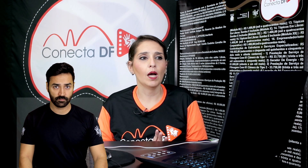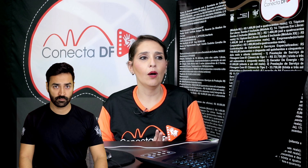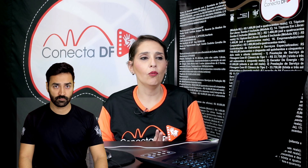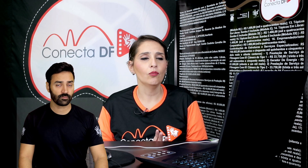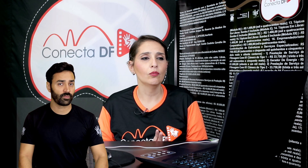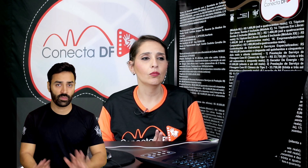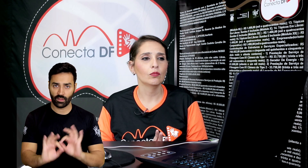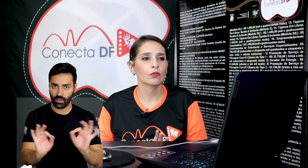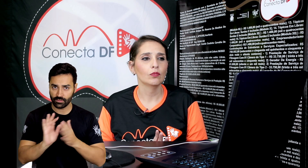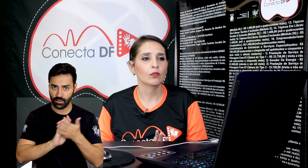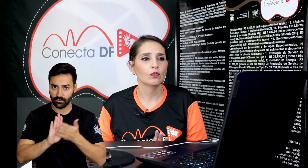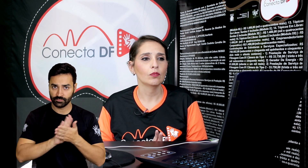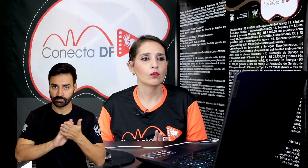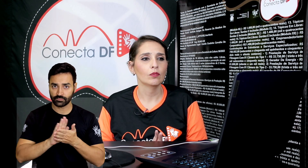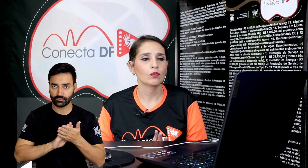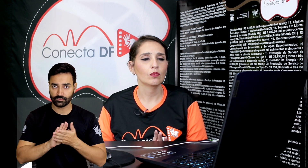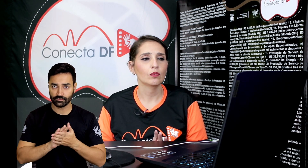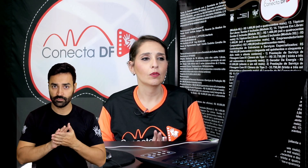Não?